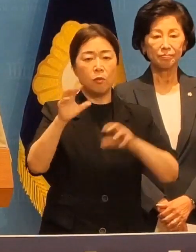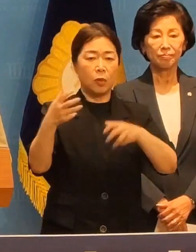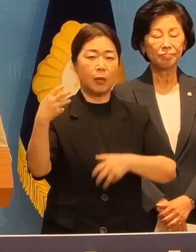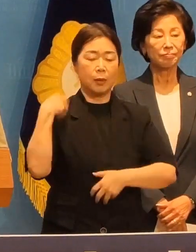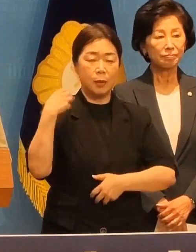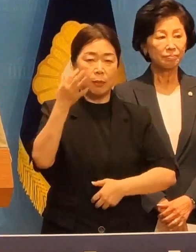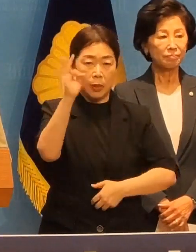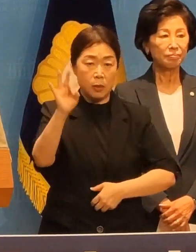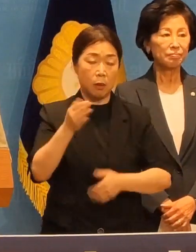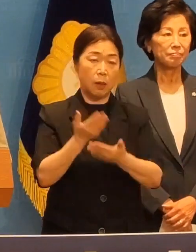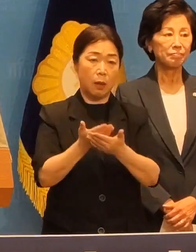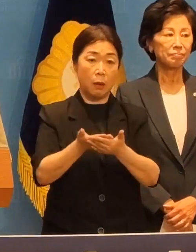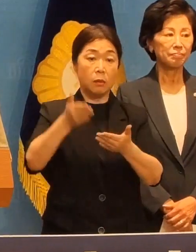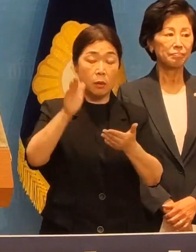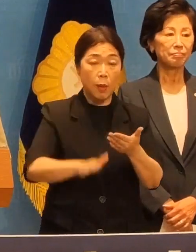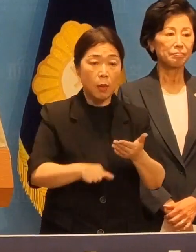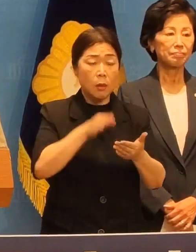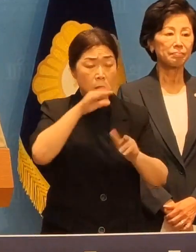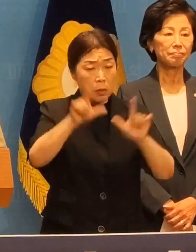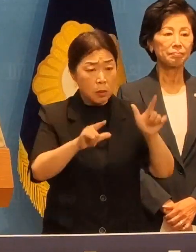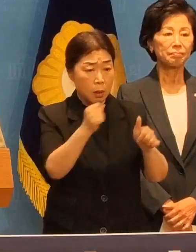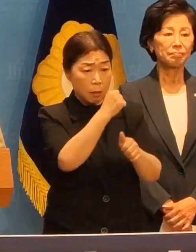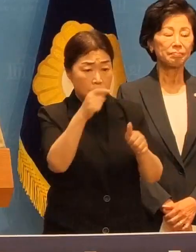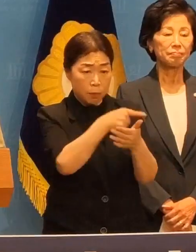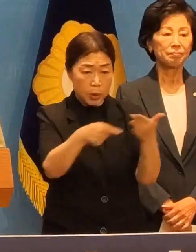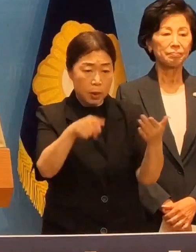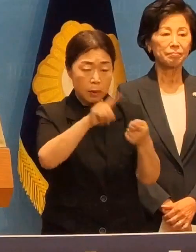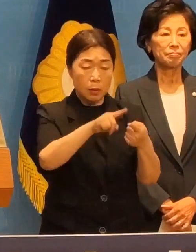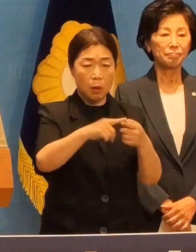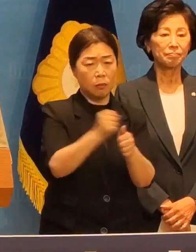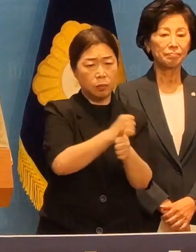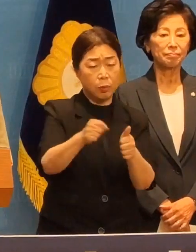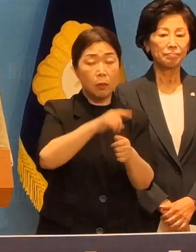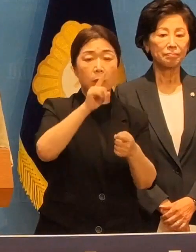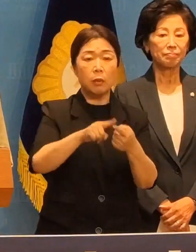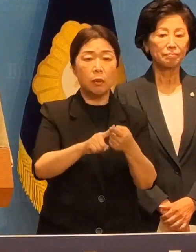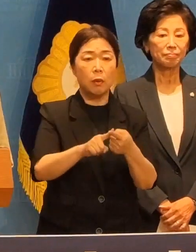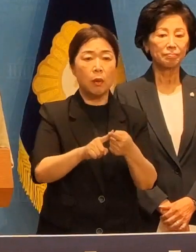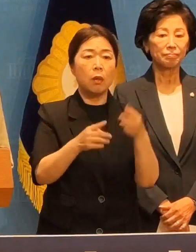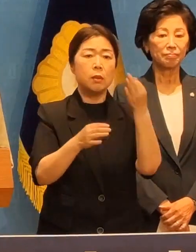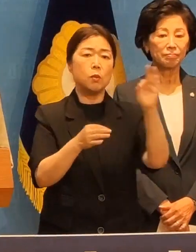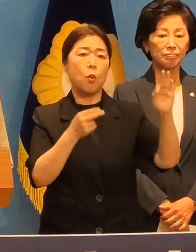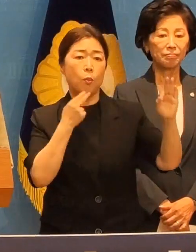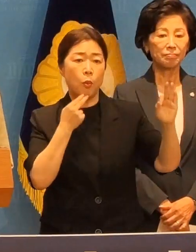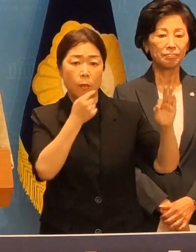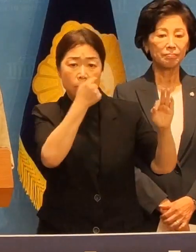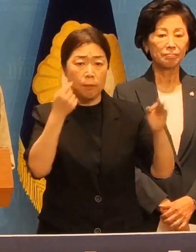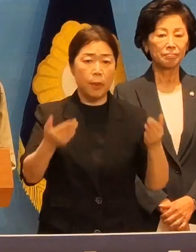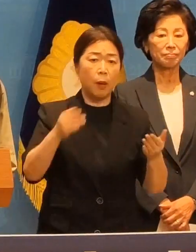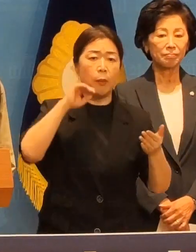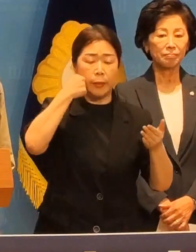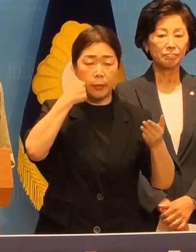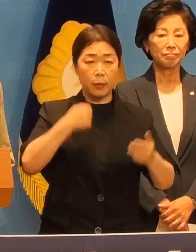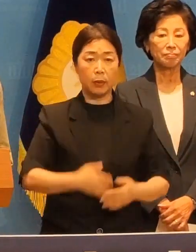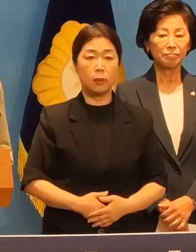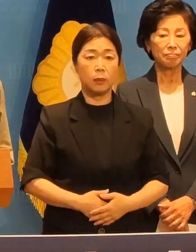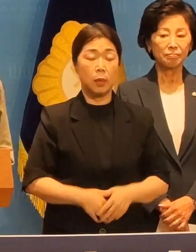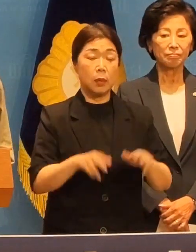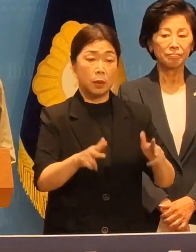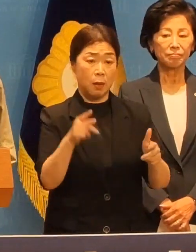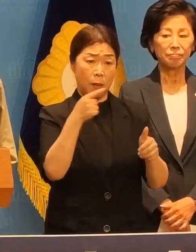하지만 진실규명은 끝이 아닙니다. 피해 생존자들은